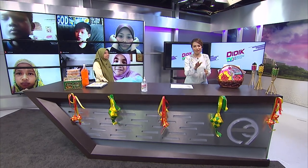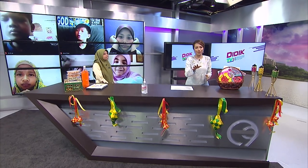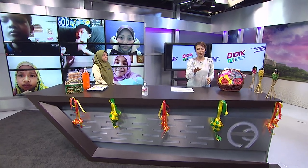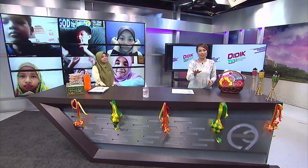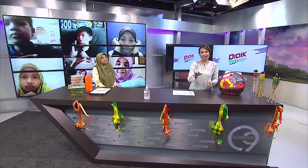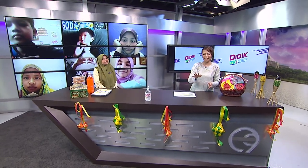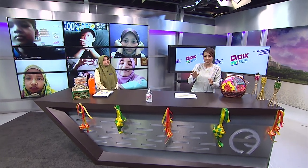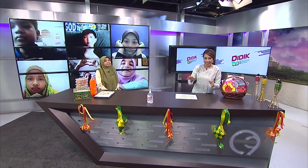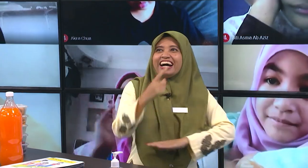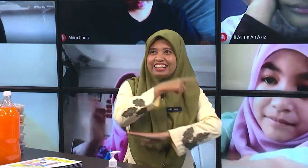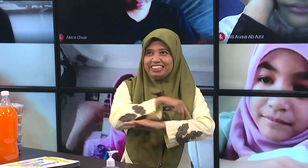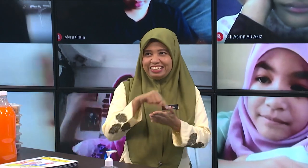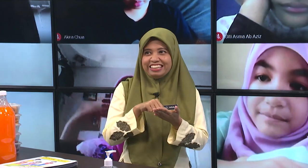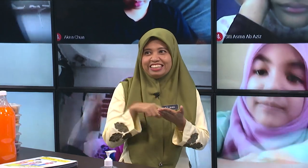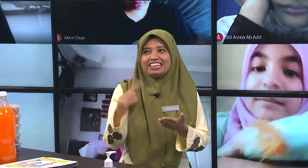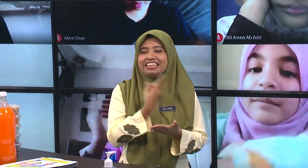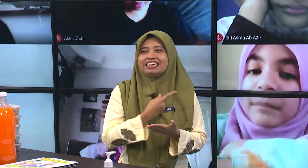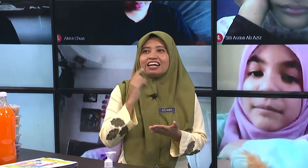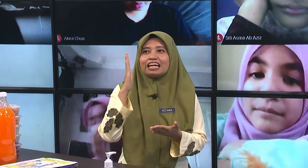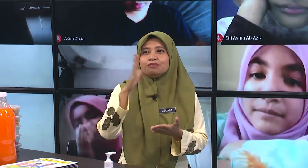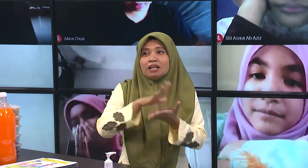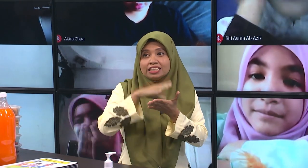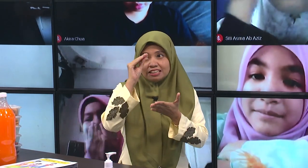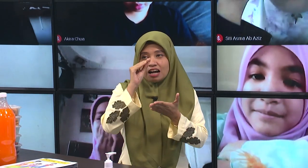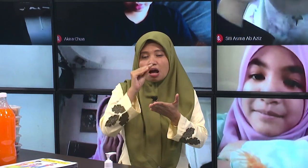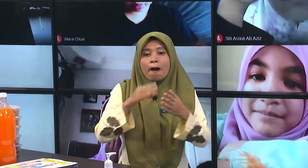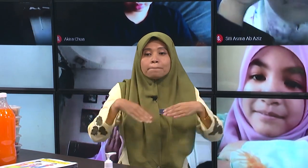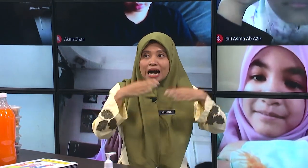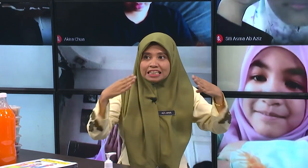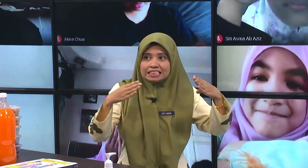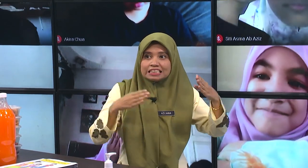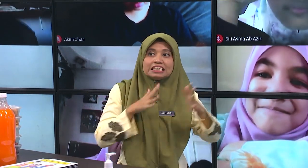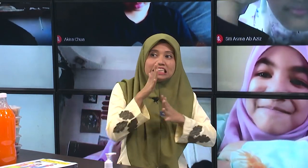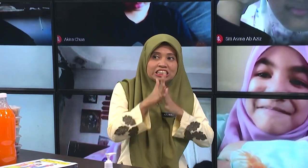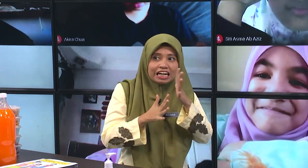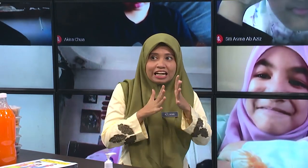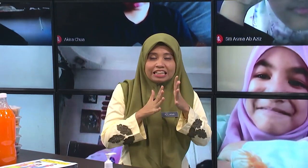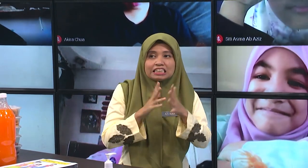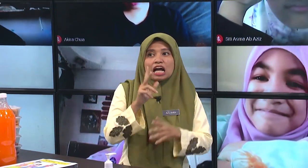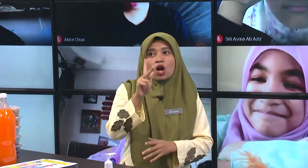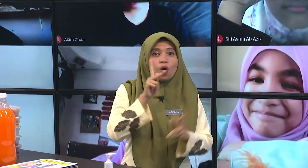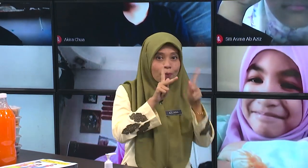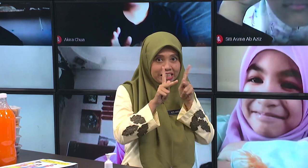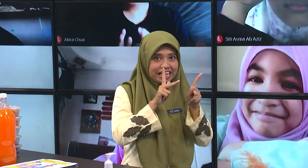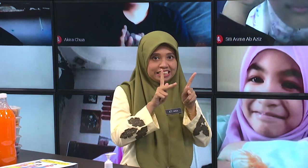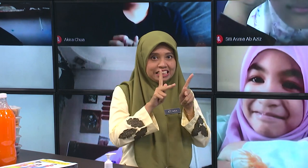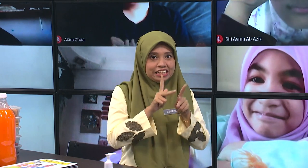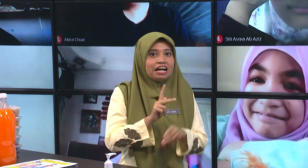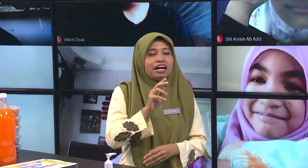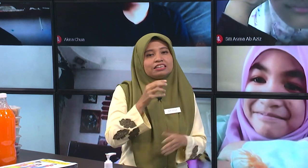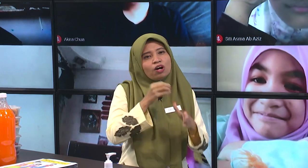adik-adik yang sedang menonton sekarang ini. Hari ini kita akan belajar bahasa isyarat